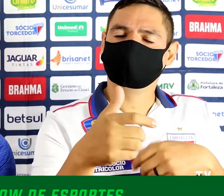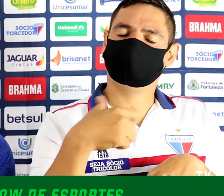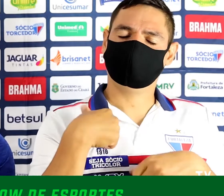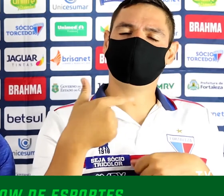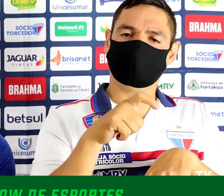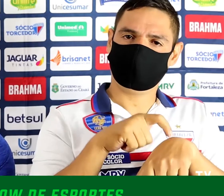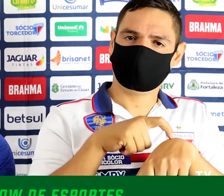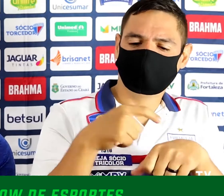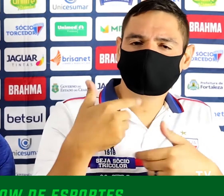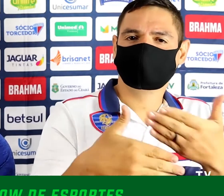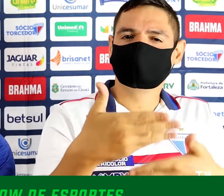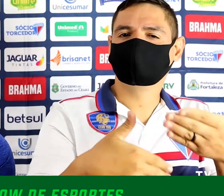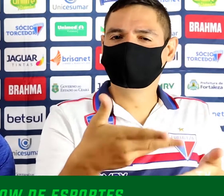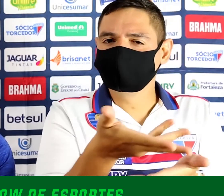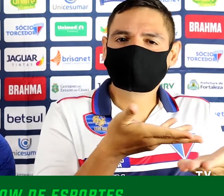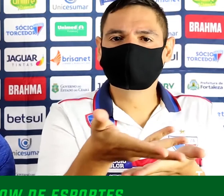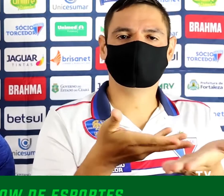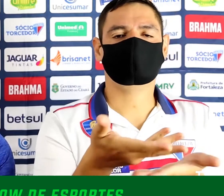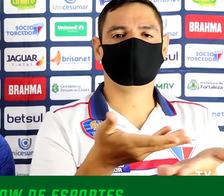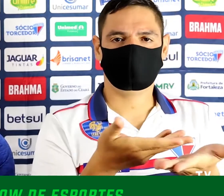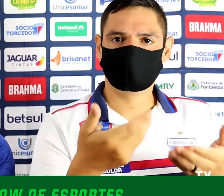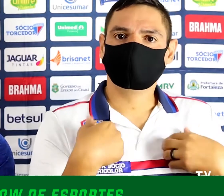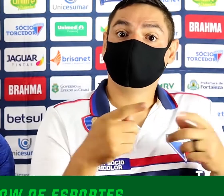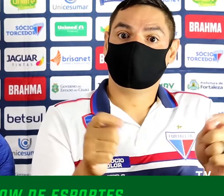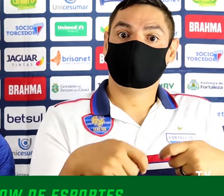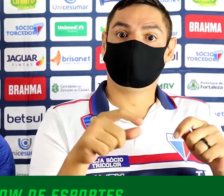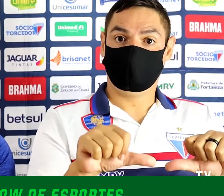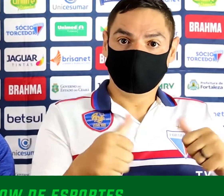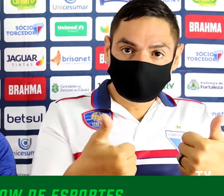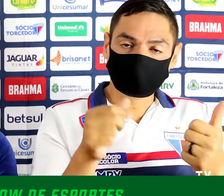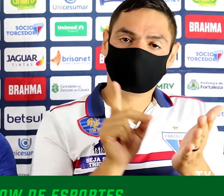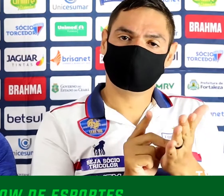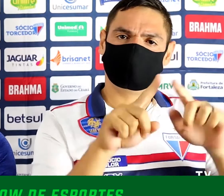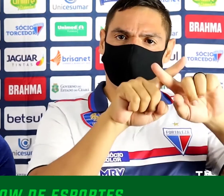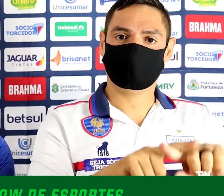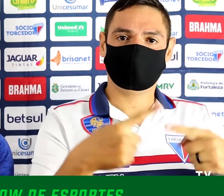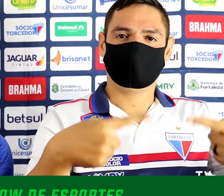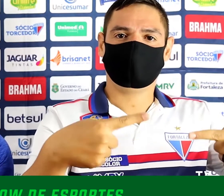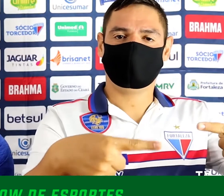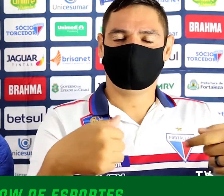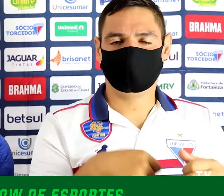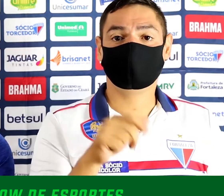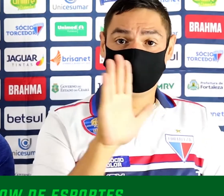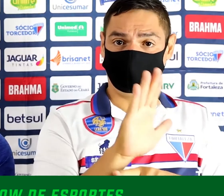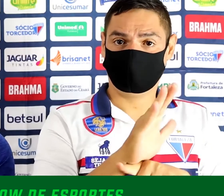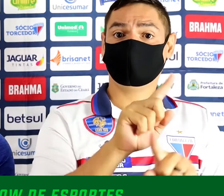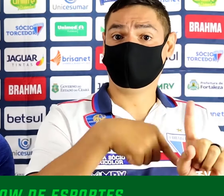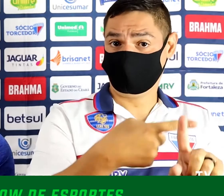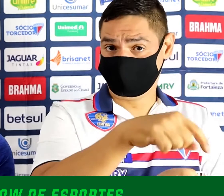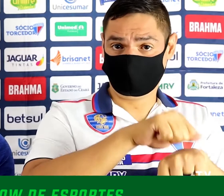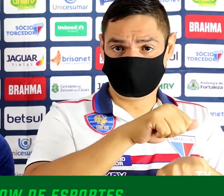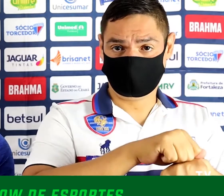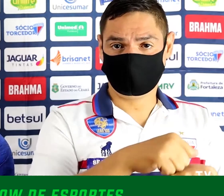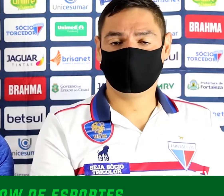vai pegando um pouco mais de entrosamento, e aí conforme as partidas vão passando, a gente vai ficando 100% e ajudar ainda mais